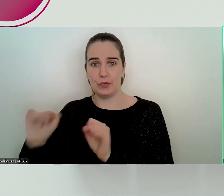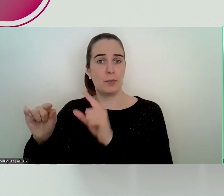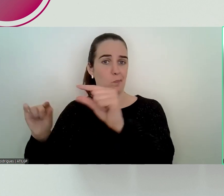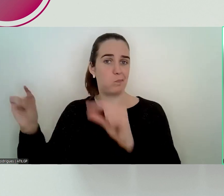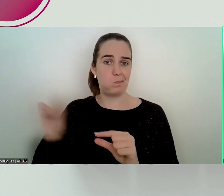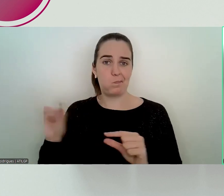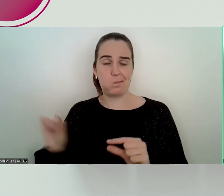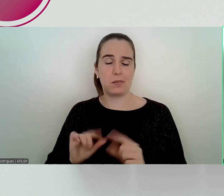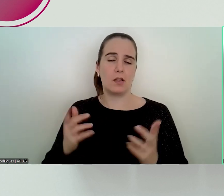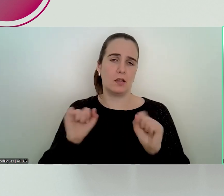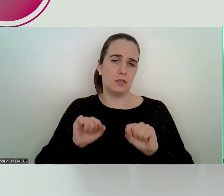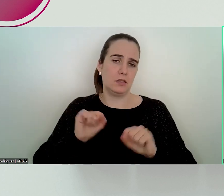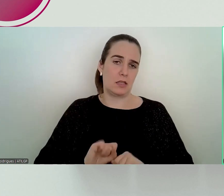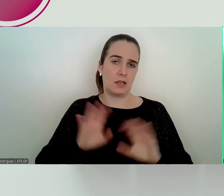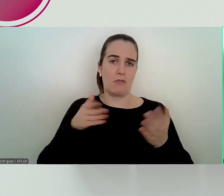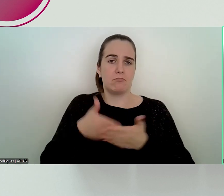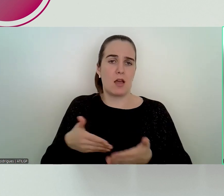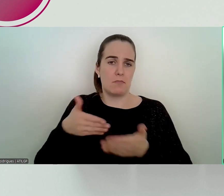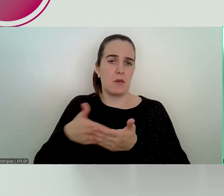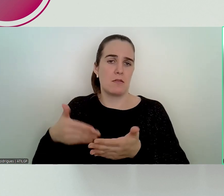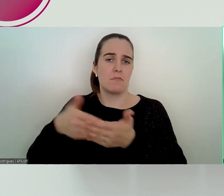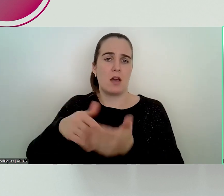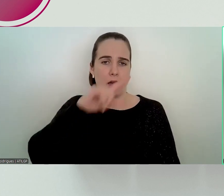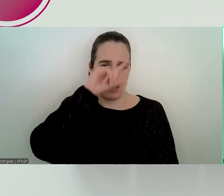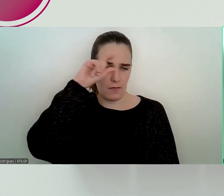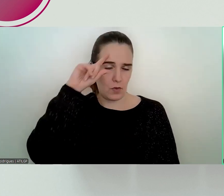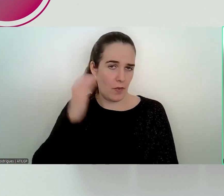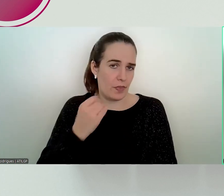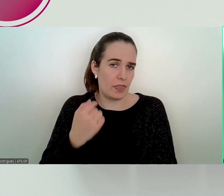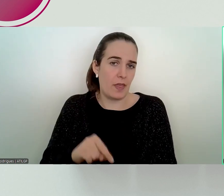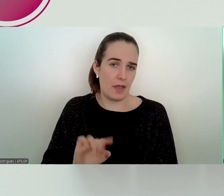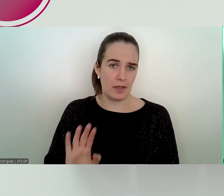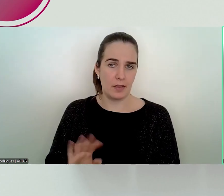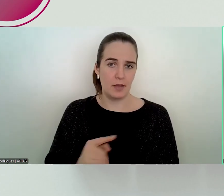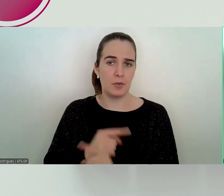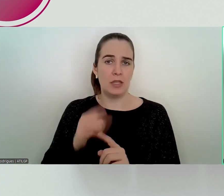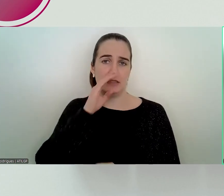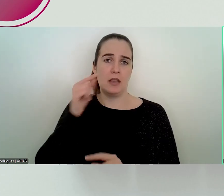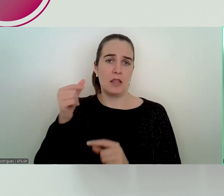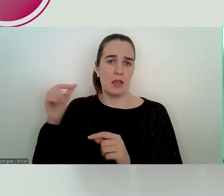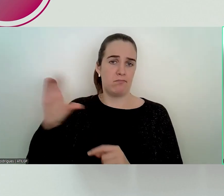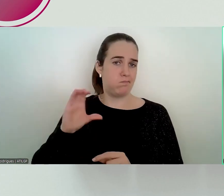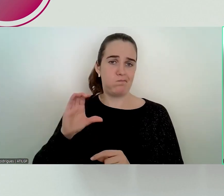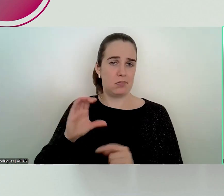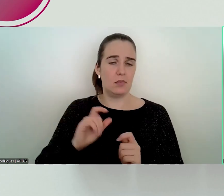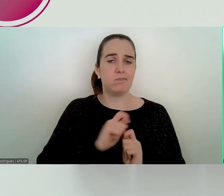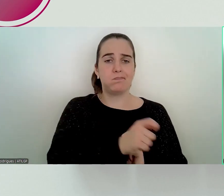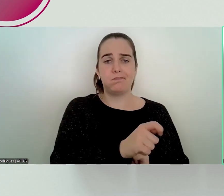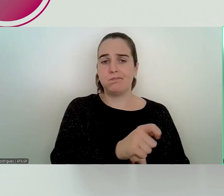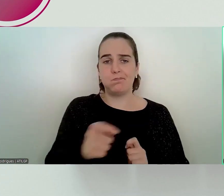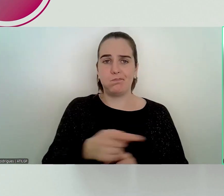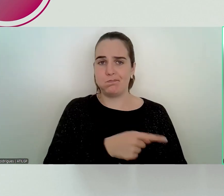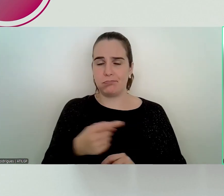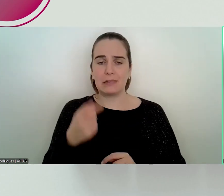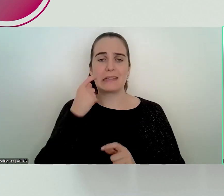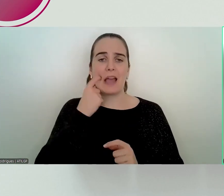que podemos esbarrar em dificuldades de implementação precisamente na definição das responsabilidades e contributos de cada